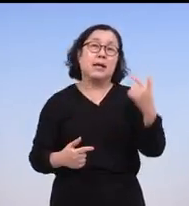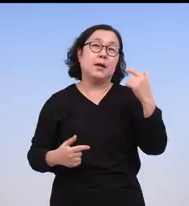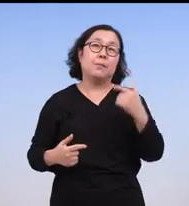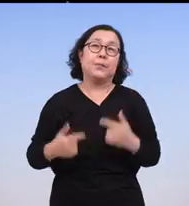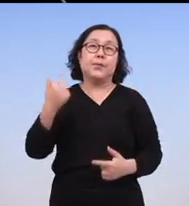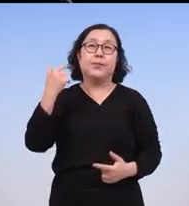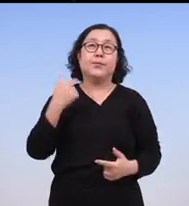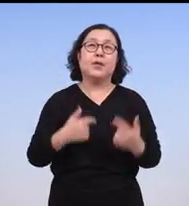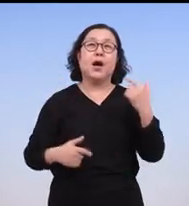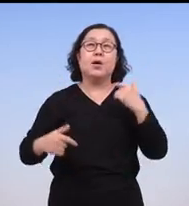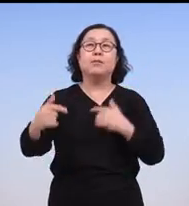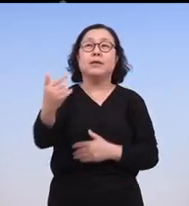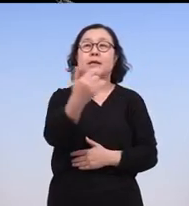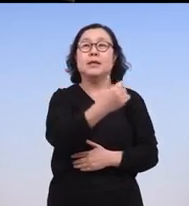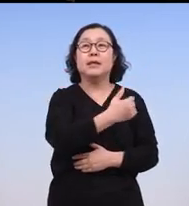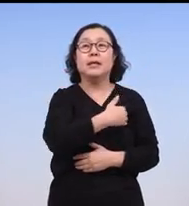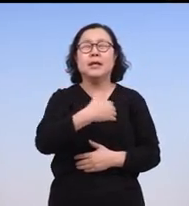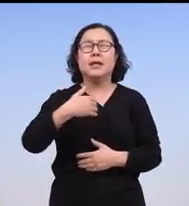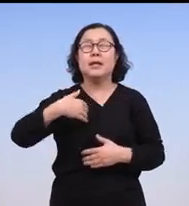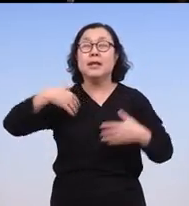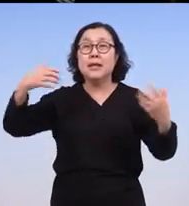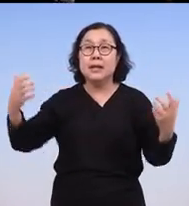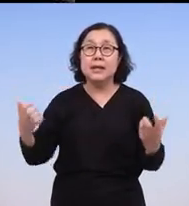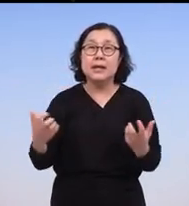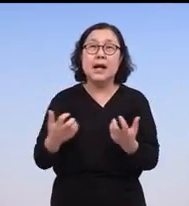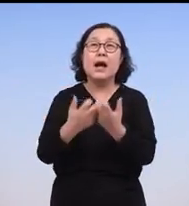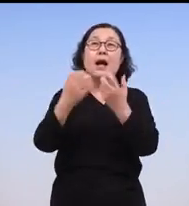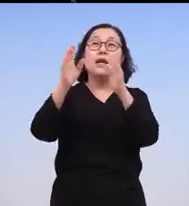배울 때 나의 기쁨